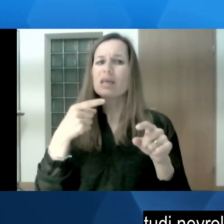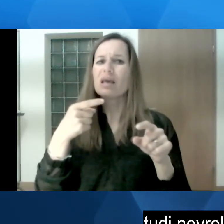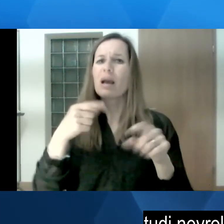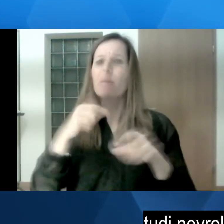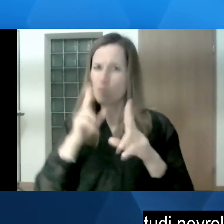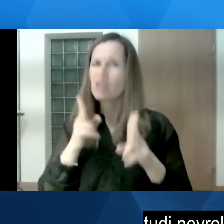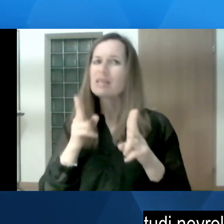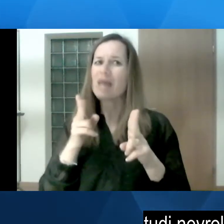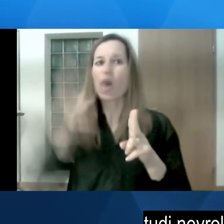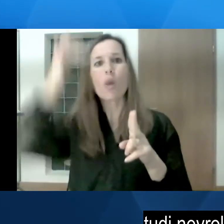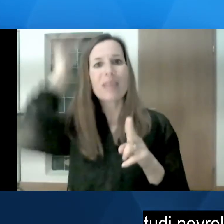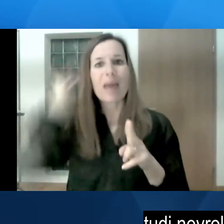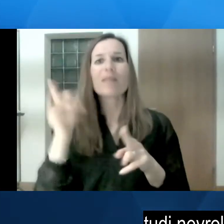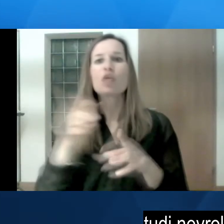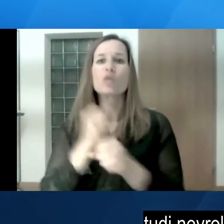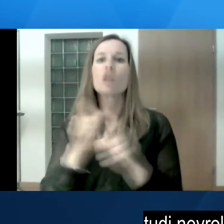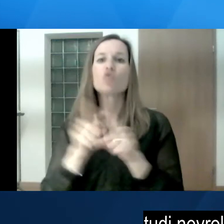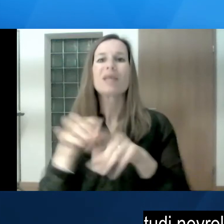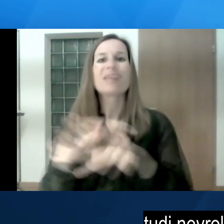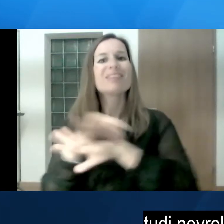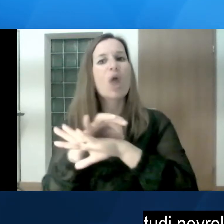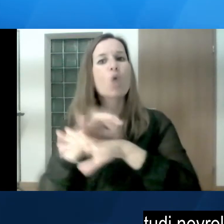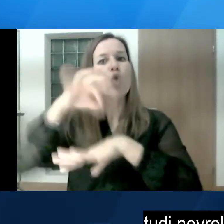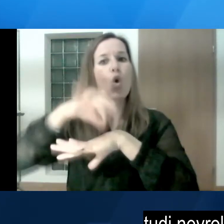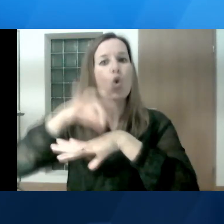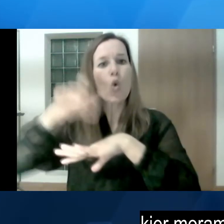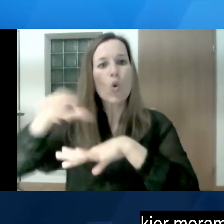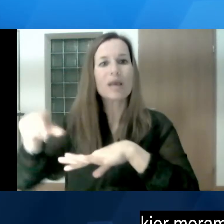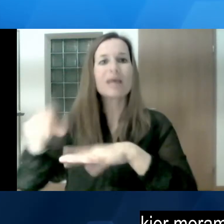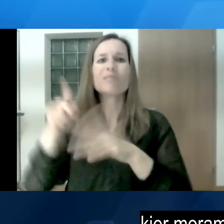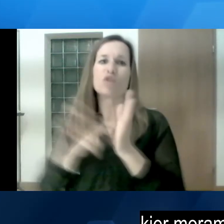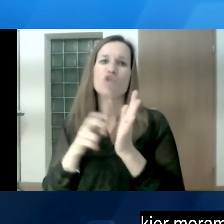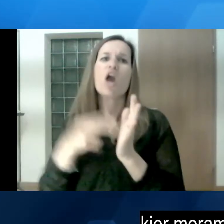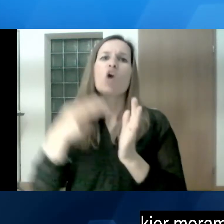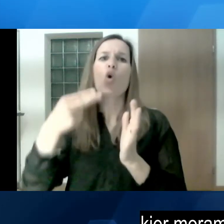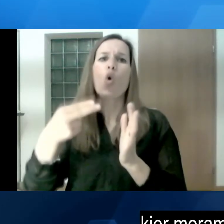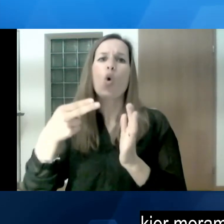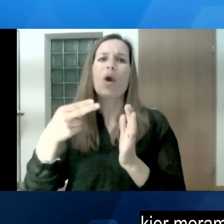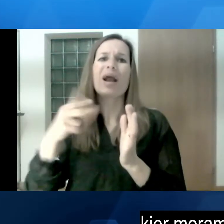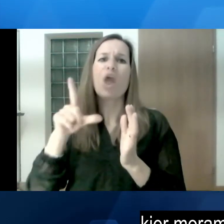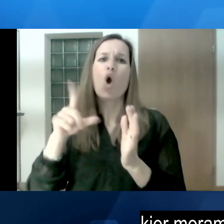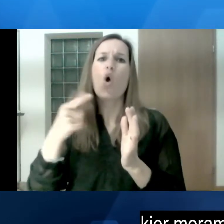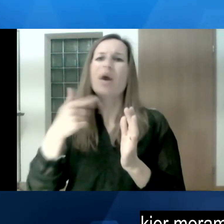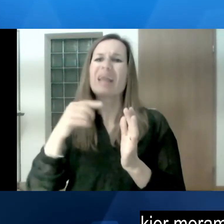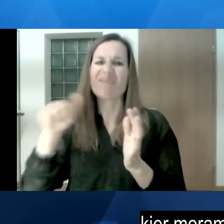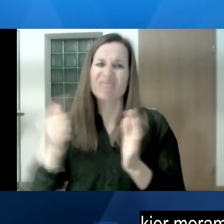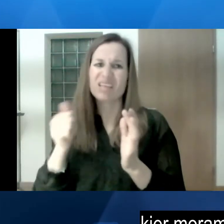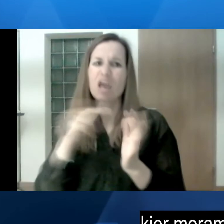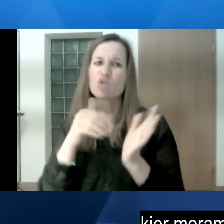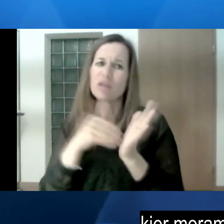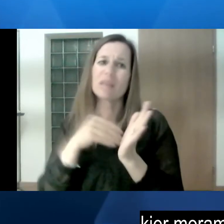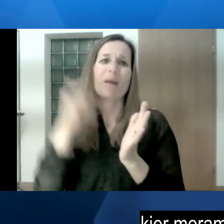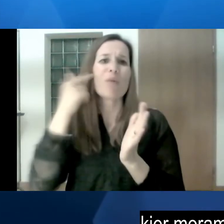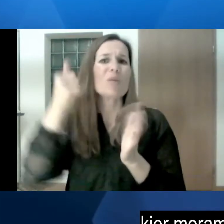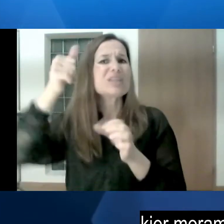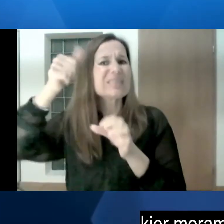nevrologi, in pa kohleografija, žal bolj invazivna metoda, kjer moramo bobenček zarezati in